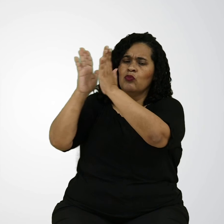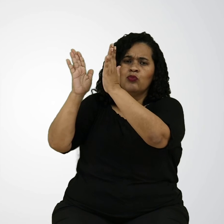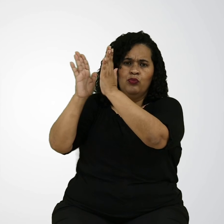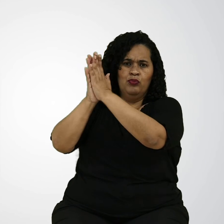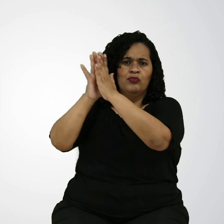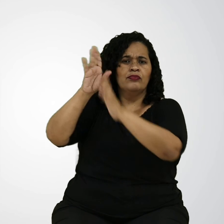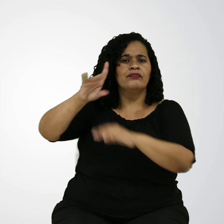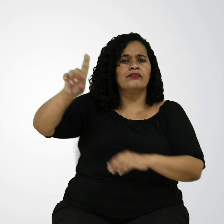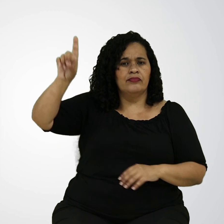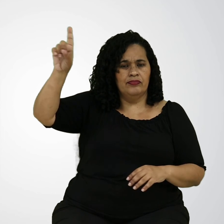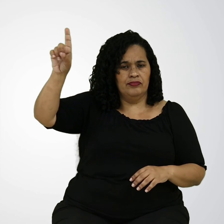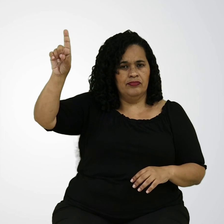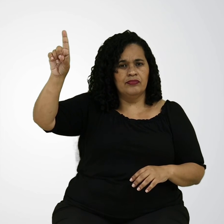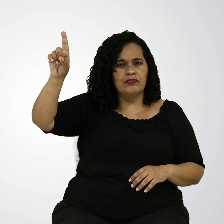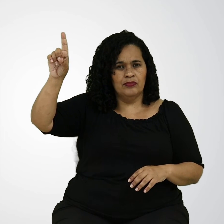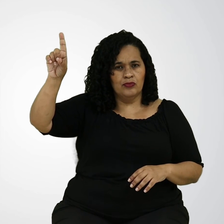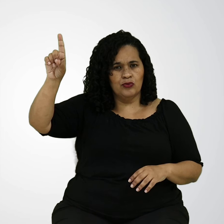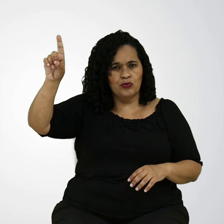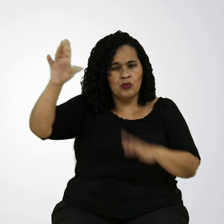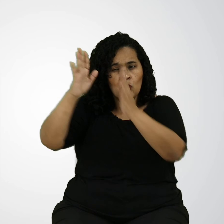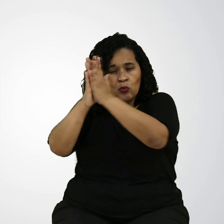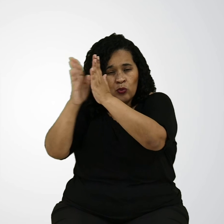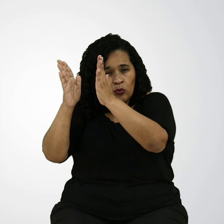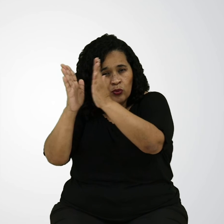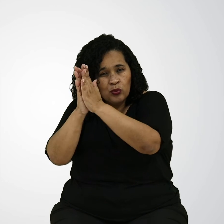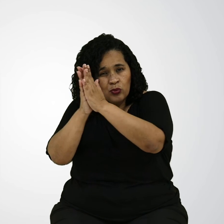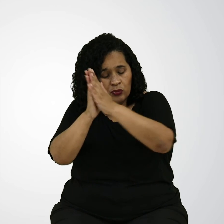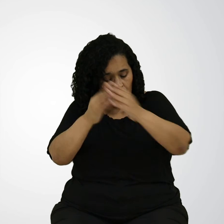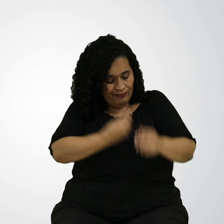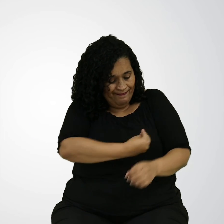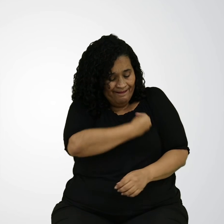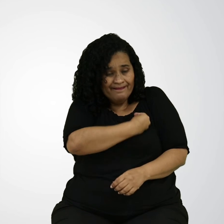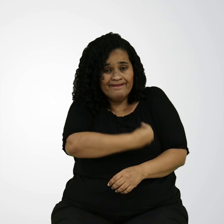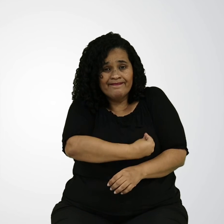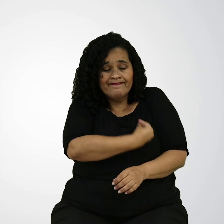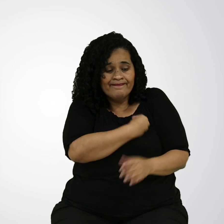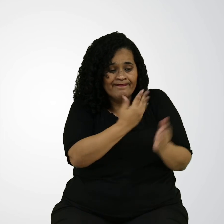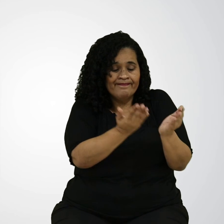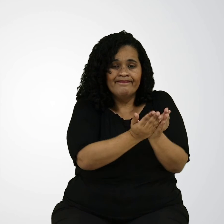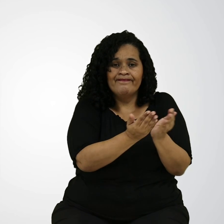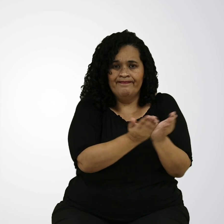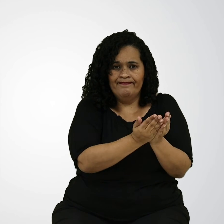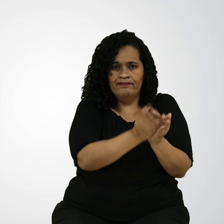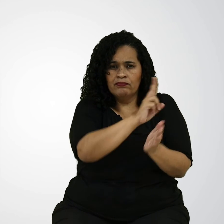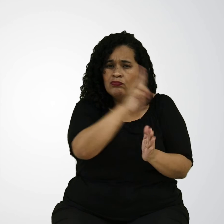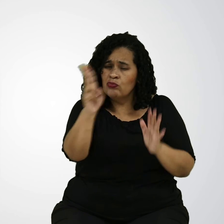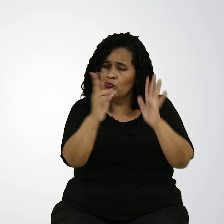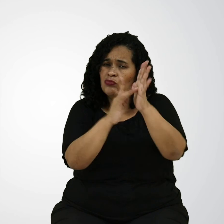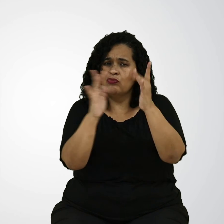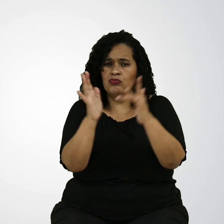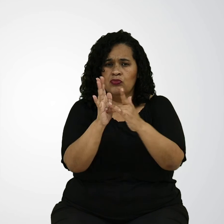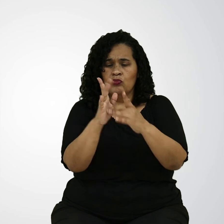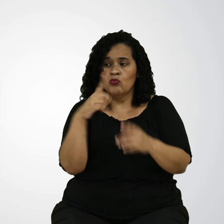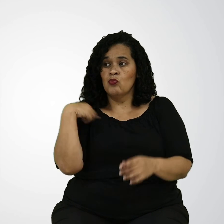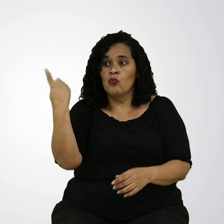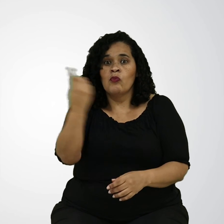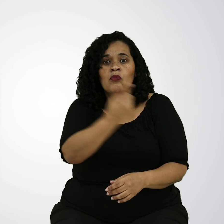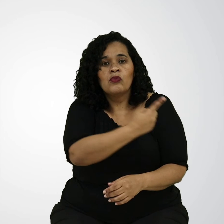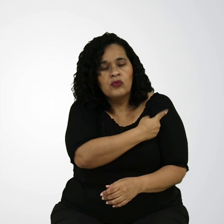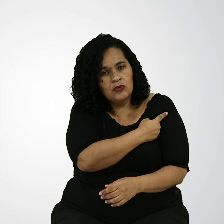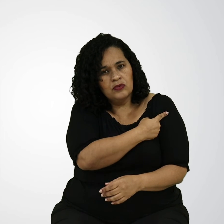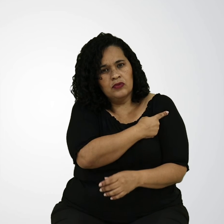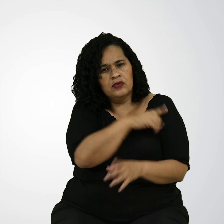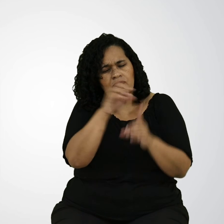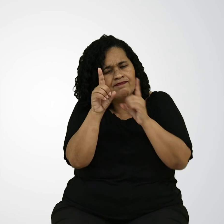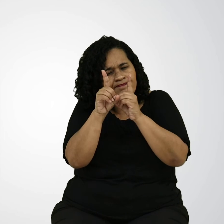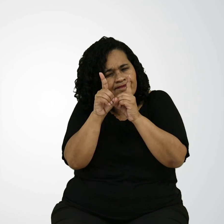faz parte da vida de um cristão. Então, em nome de Jesus, que todos nós, como cristãos, como discípulos